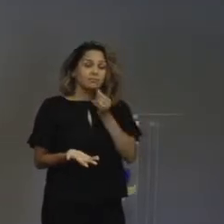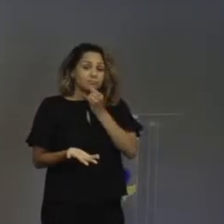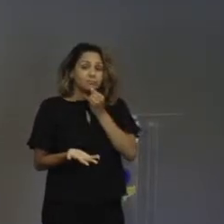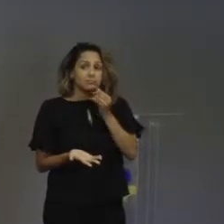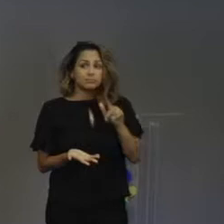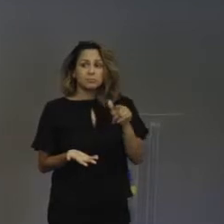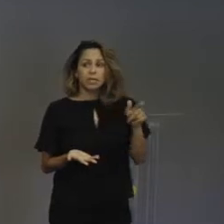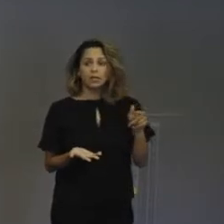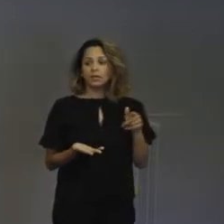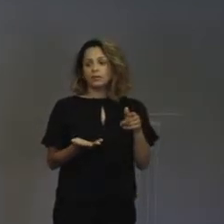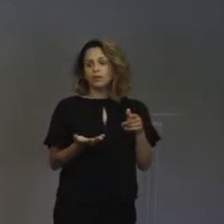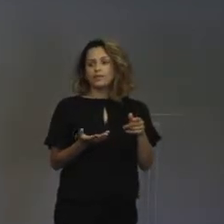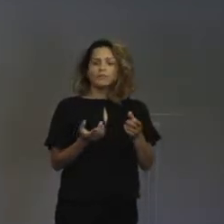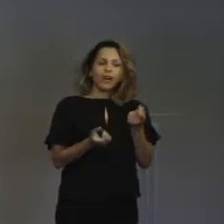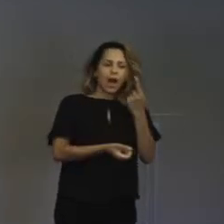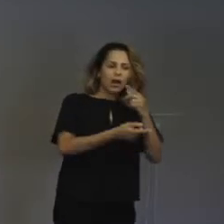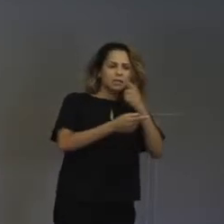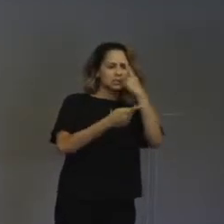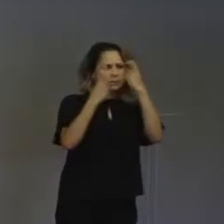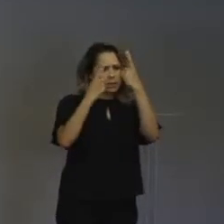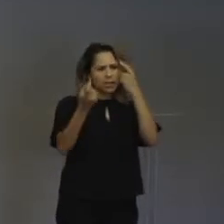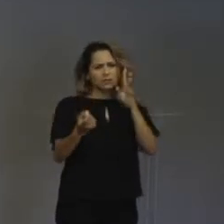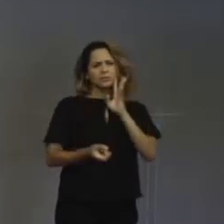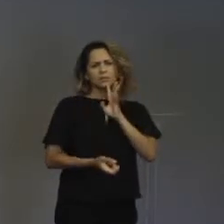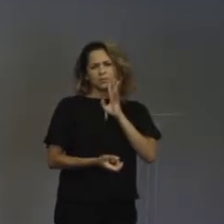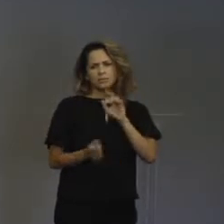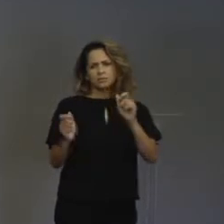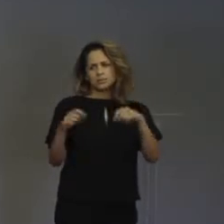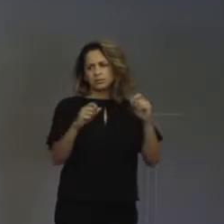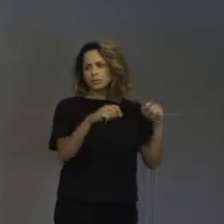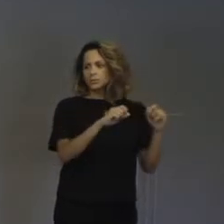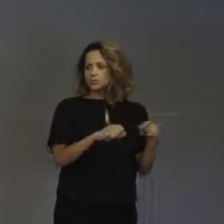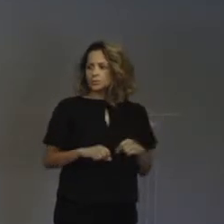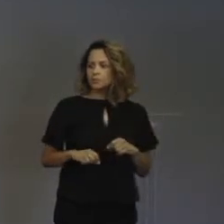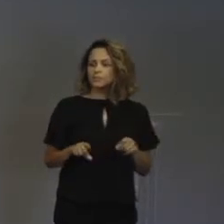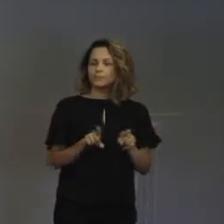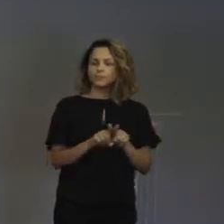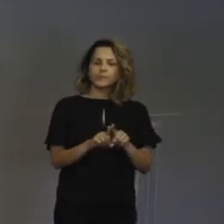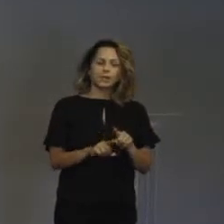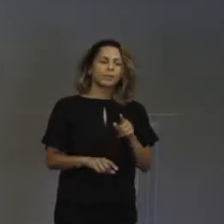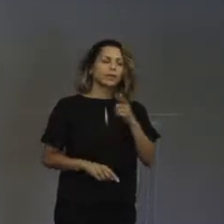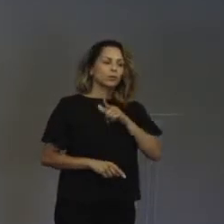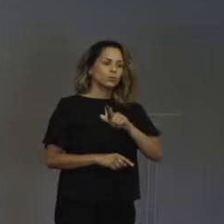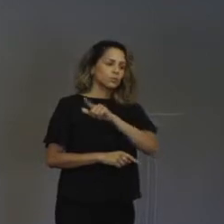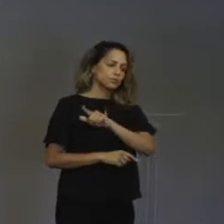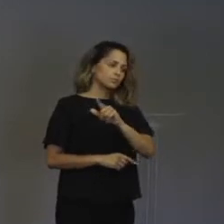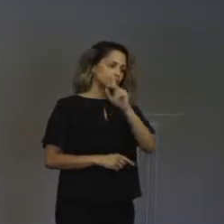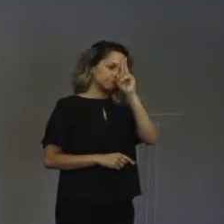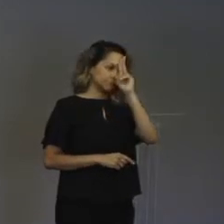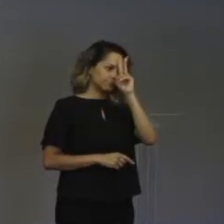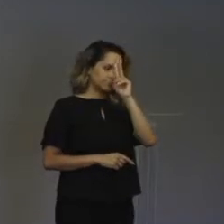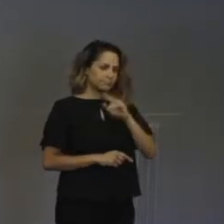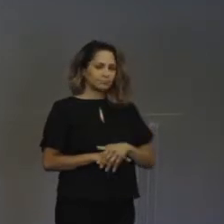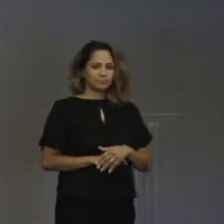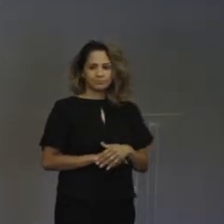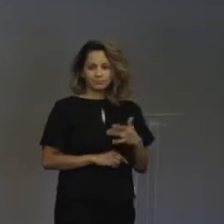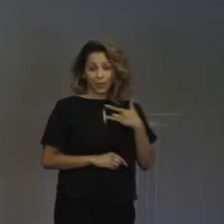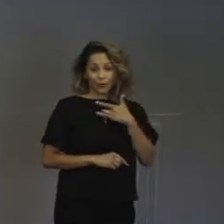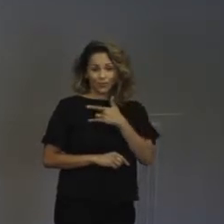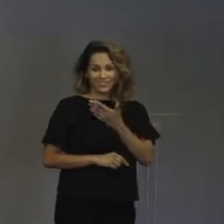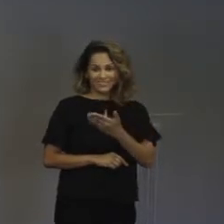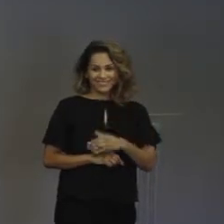várias alternativas por aí que eu acho bacanas. E só para pontuar a questão do multimodal, que eu acho interessante, saúde, porque é um